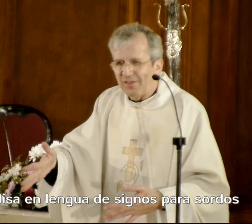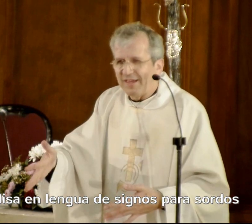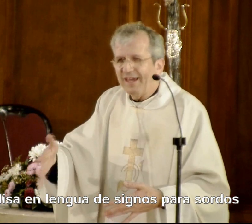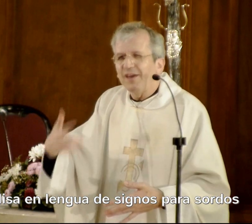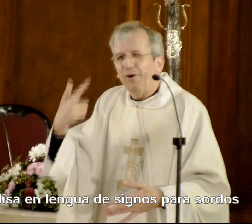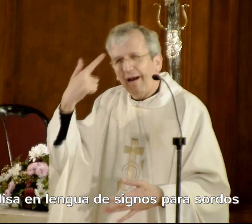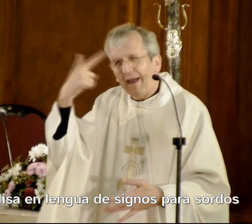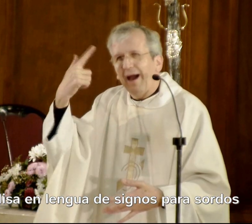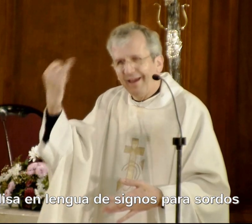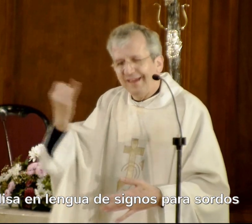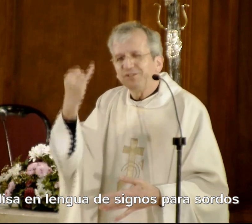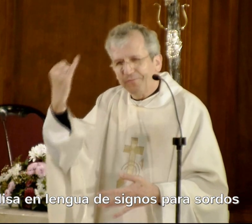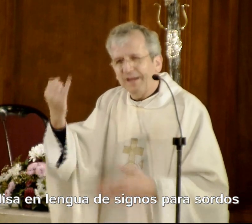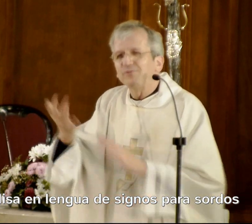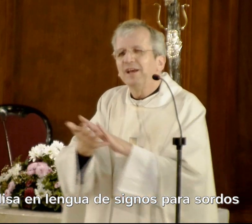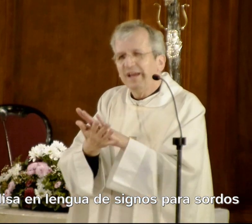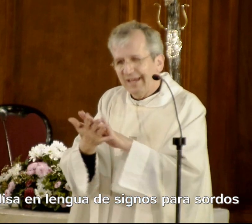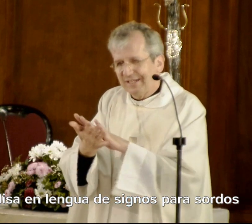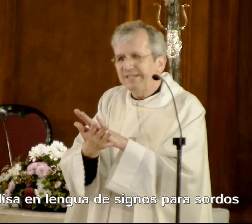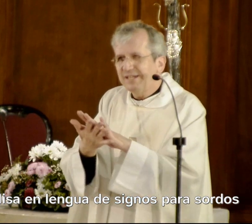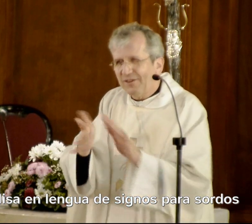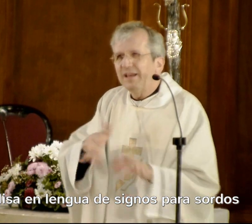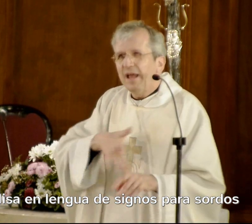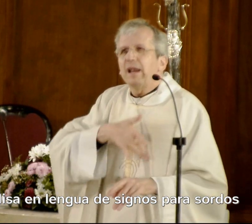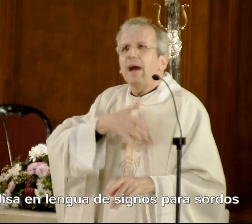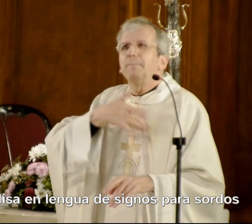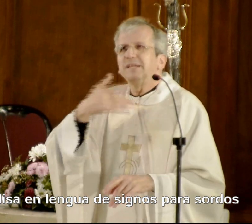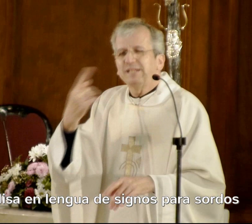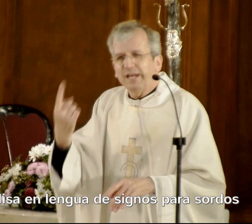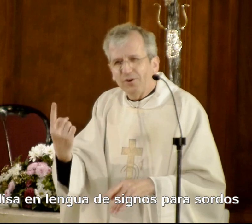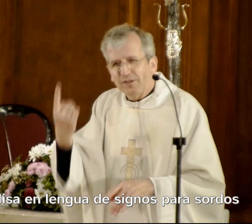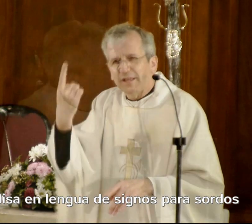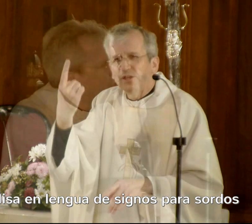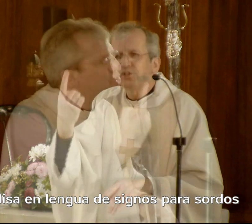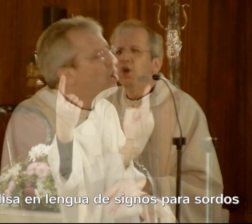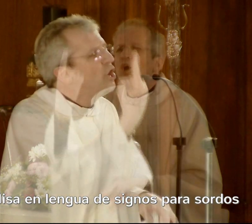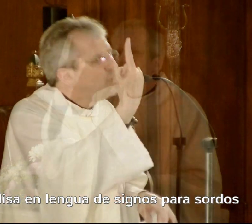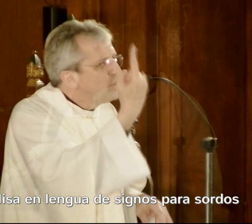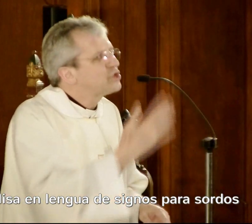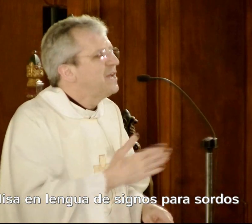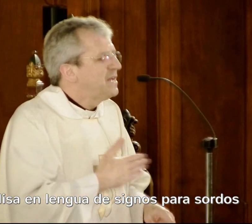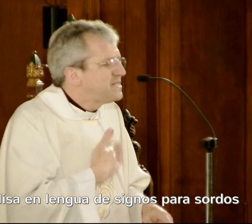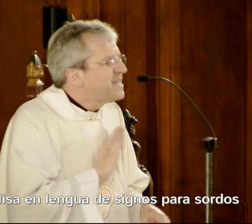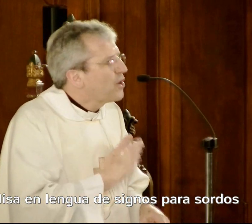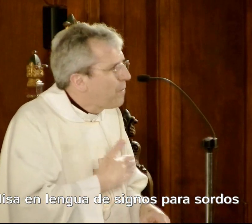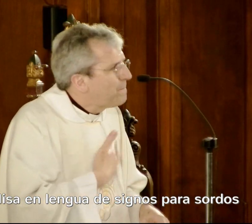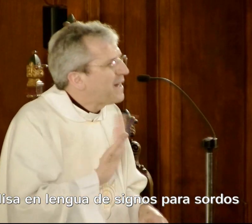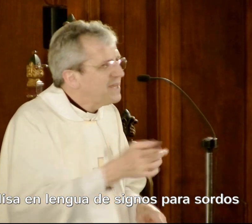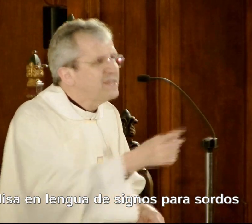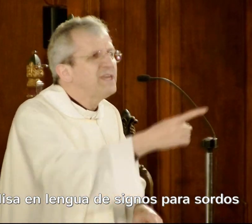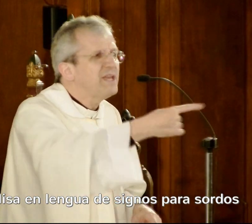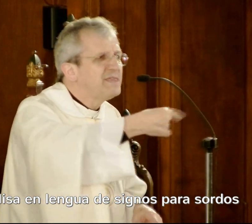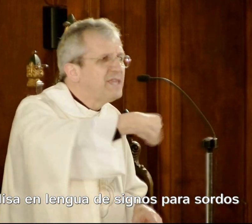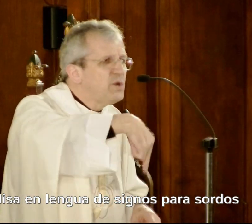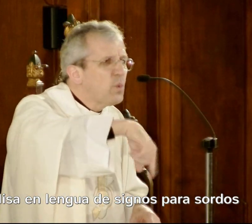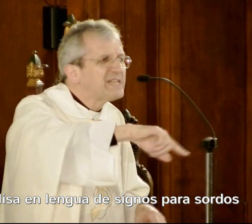Misericordia, ojalá supiéramos este signo, es decir, la misericordia de Dios. Dios se compadece de